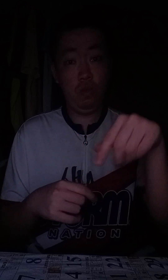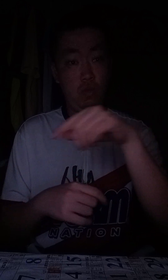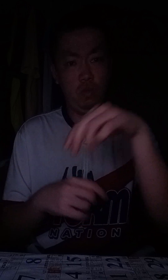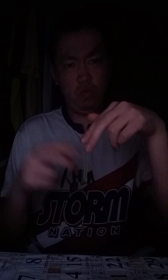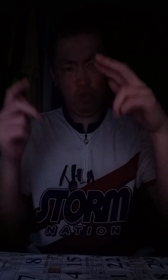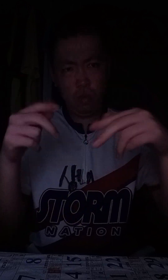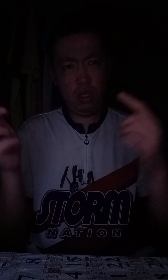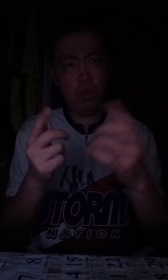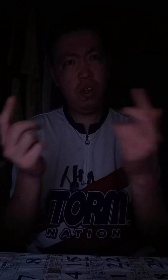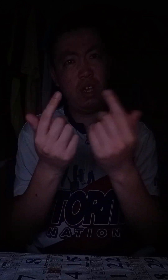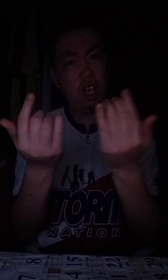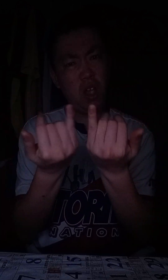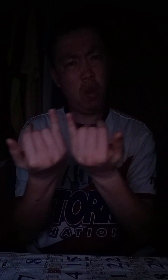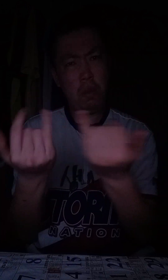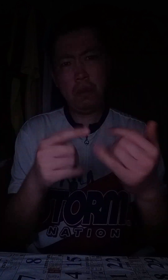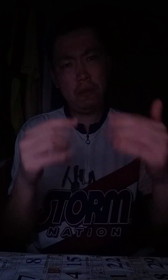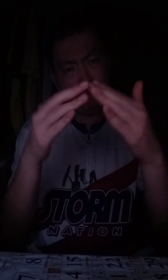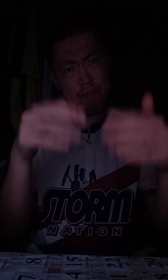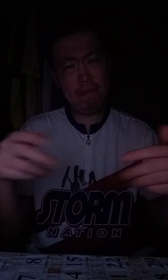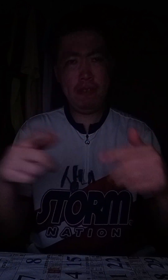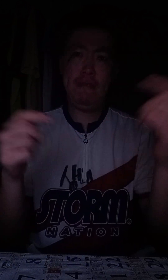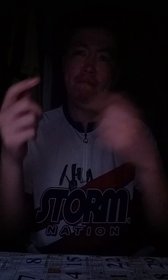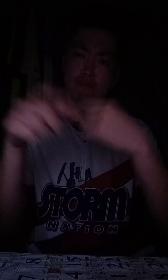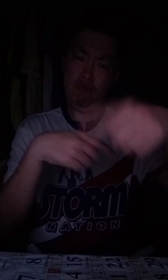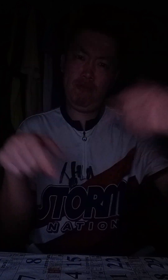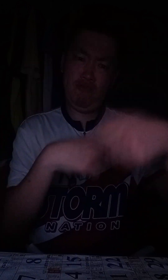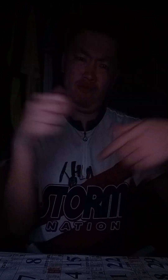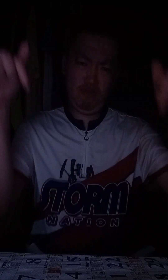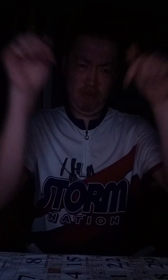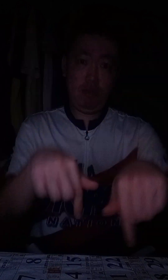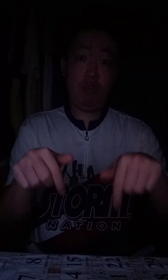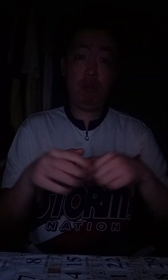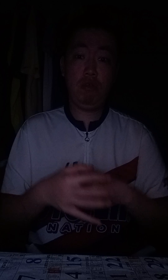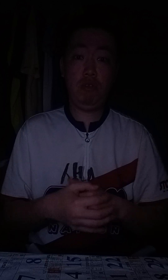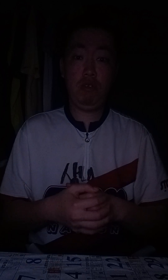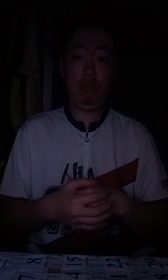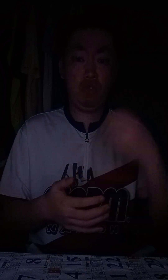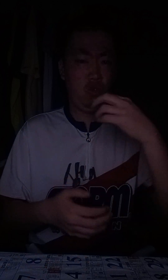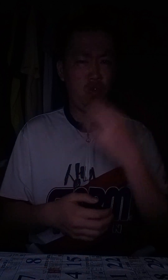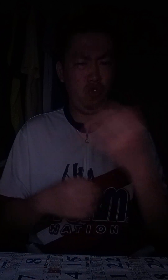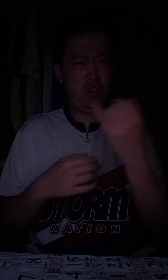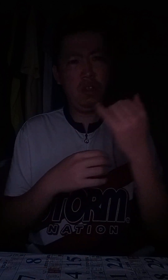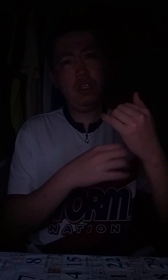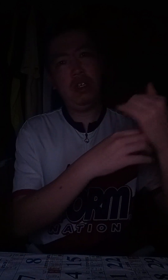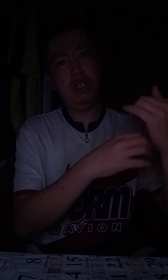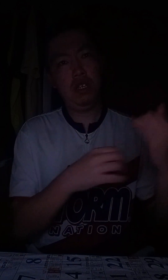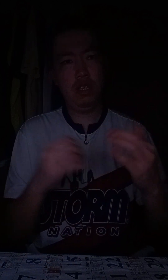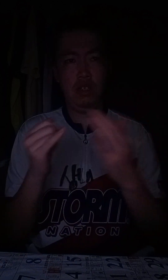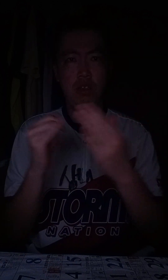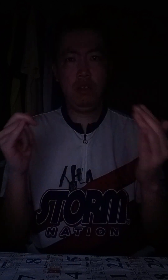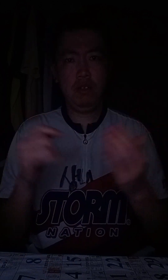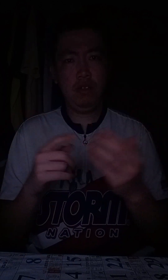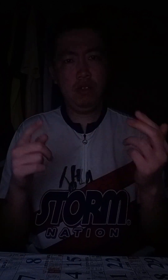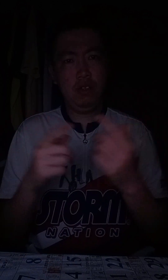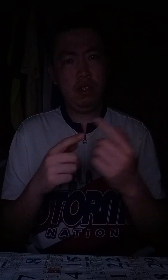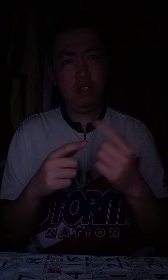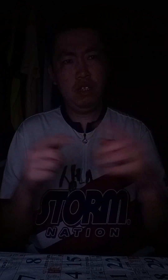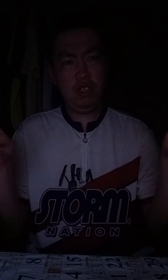구조물이 하천 옆 산책로로 굴러떨어졌습니다. 구조물에 기대고 있던 30대 남성도 함께